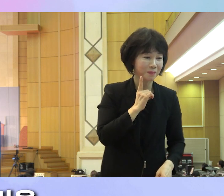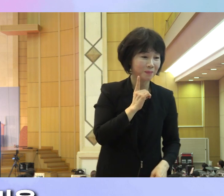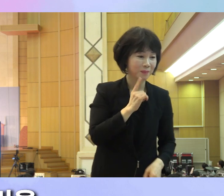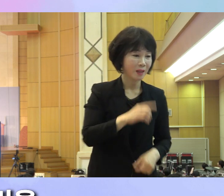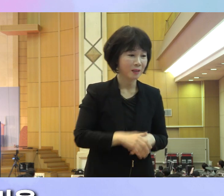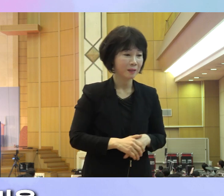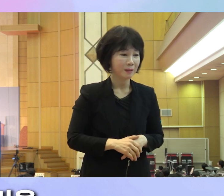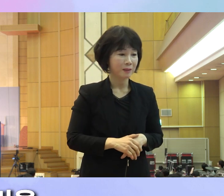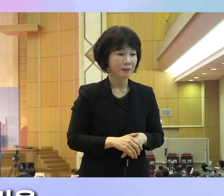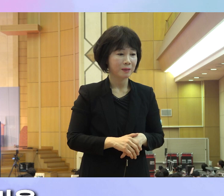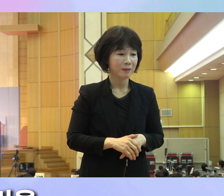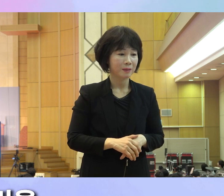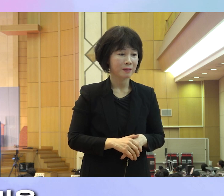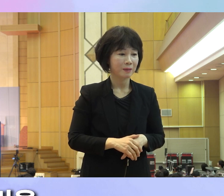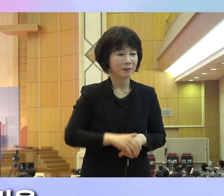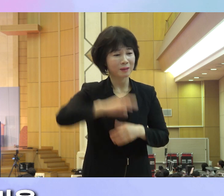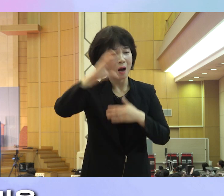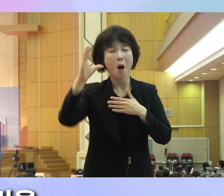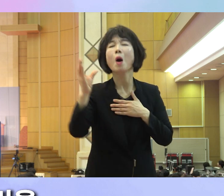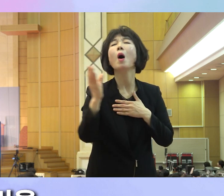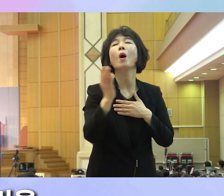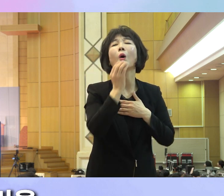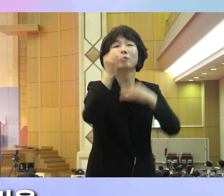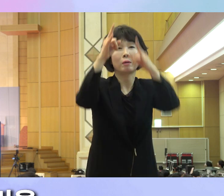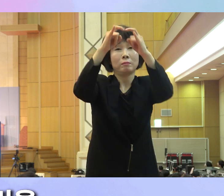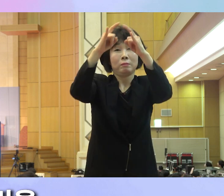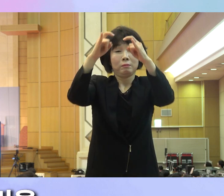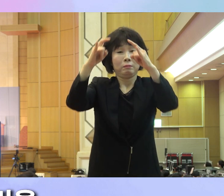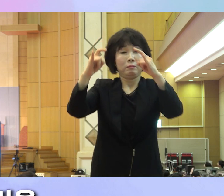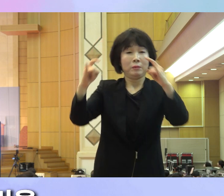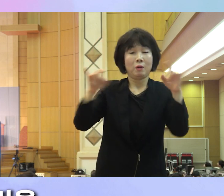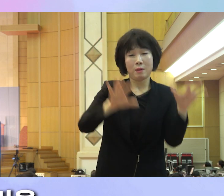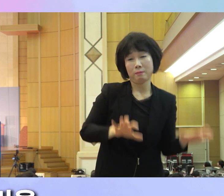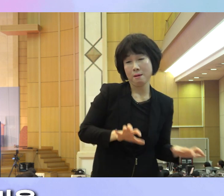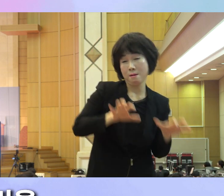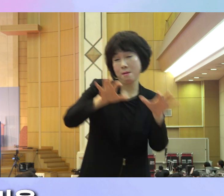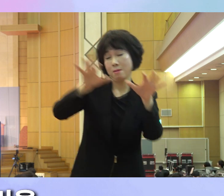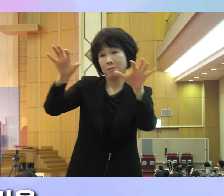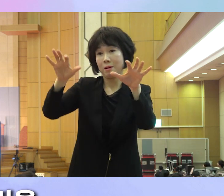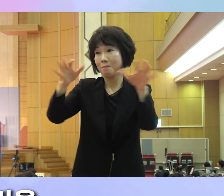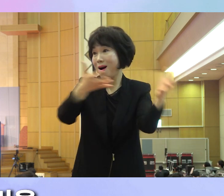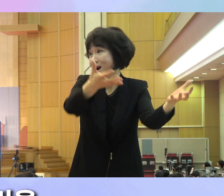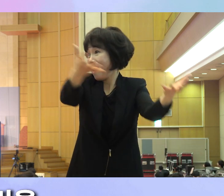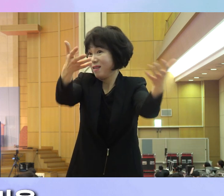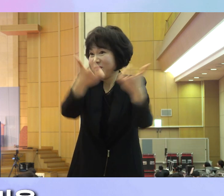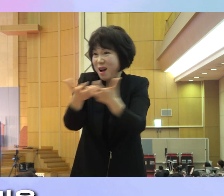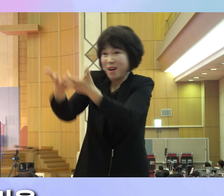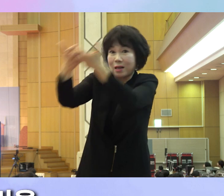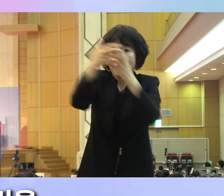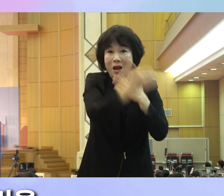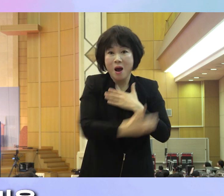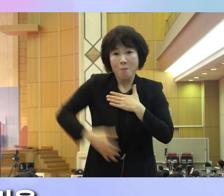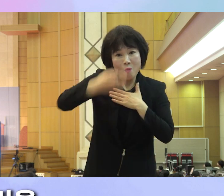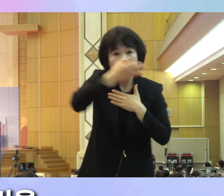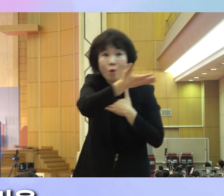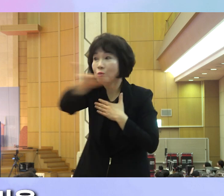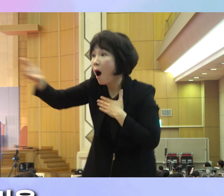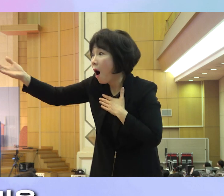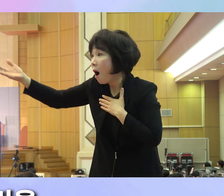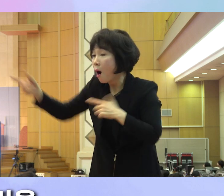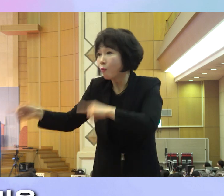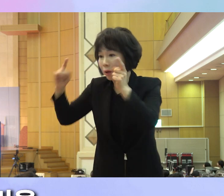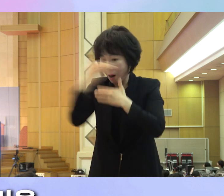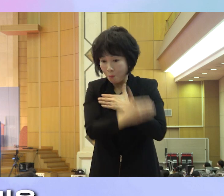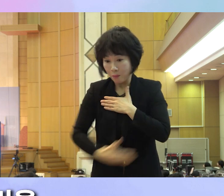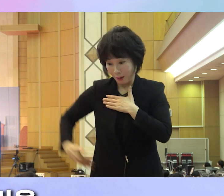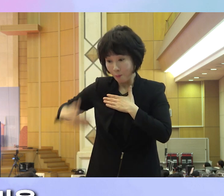무덤에서 나와서 거룩한 성에 들어가서 많은 사람들에게 보이니라 그랬어요. 많은 사람에게 보이니라. 부활한 모습을